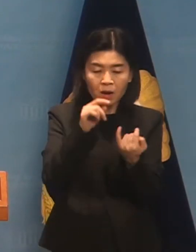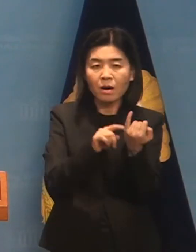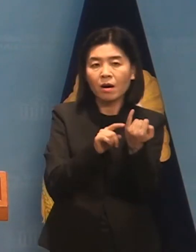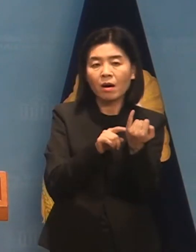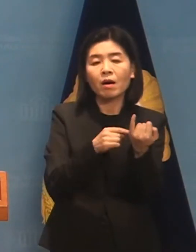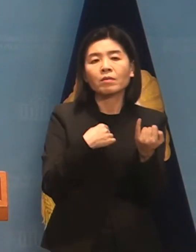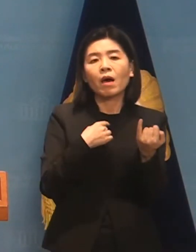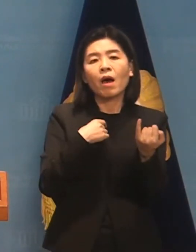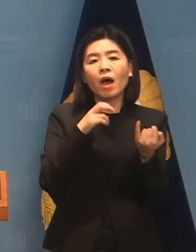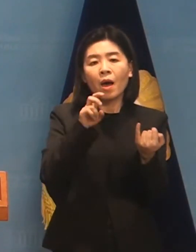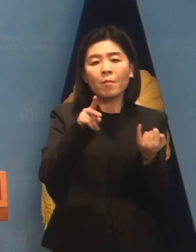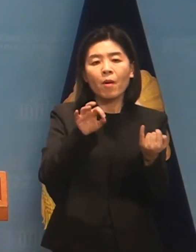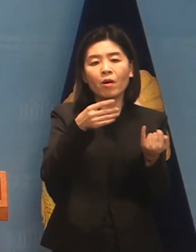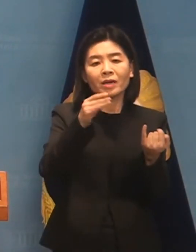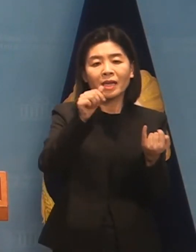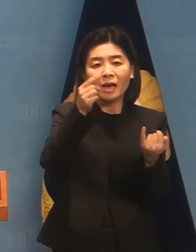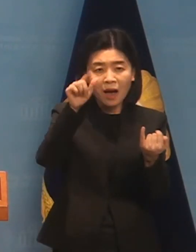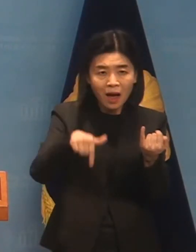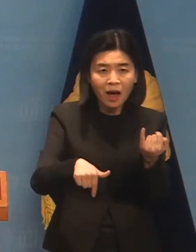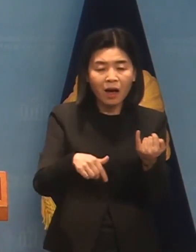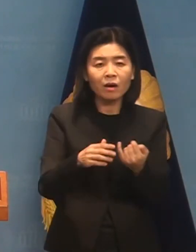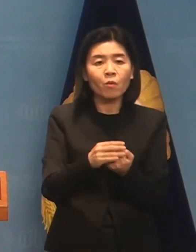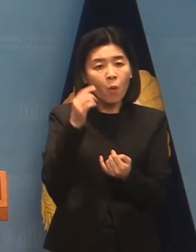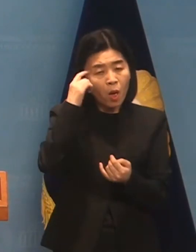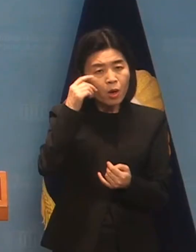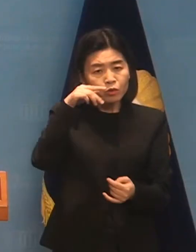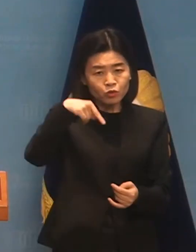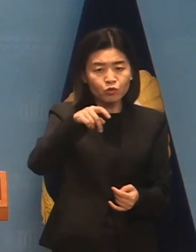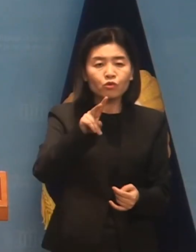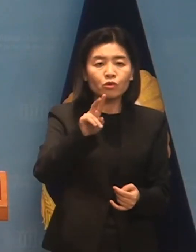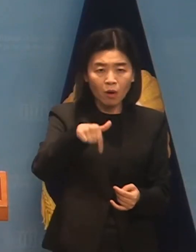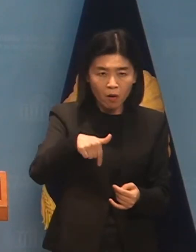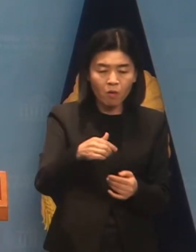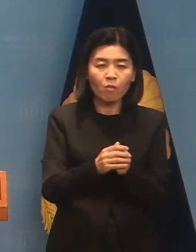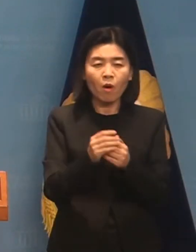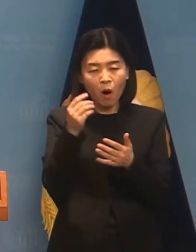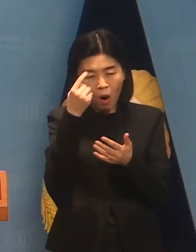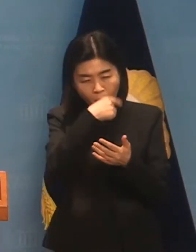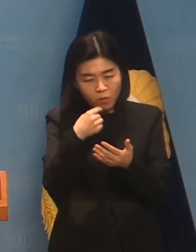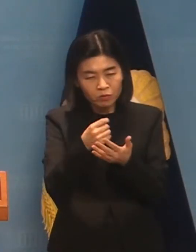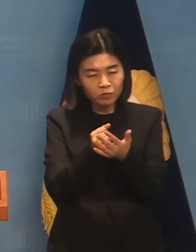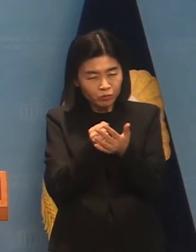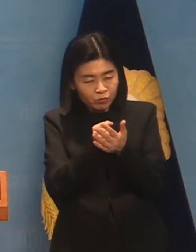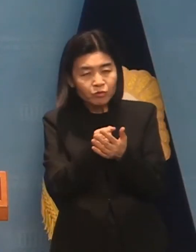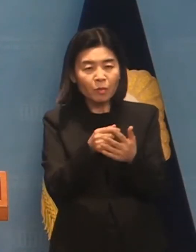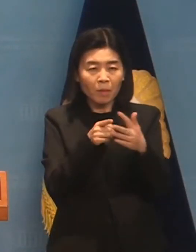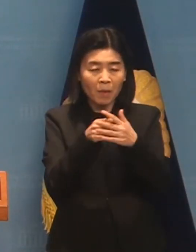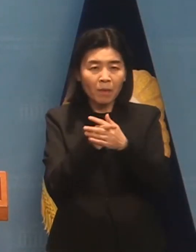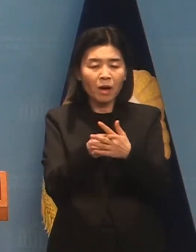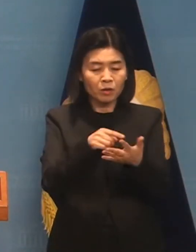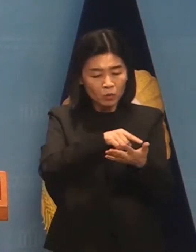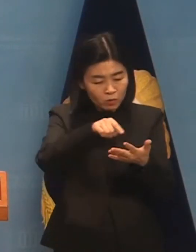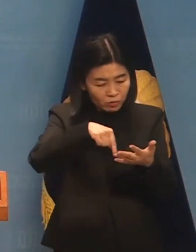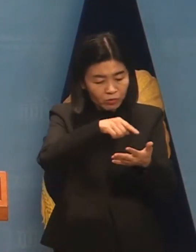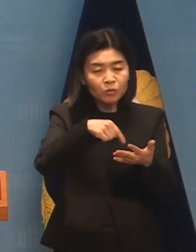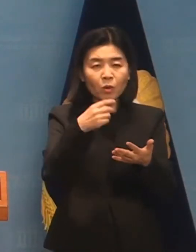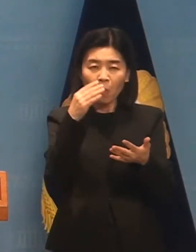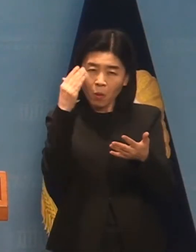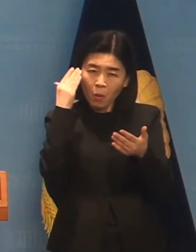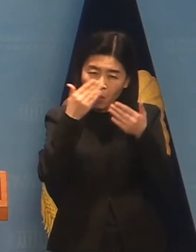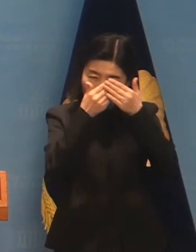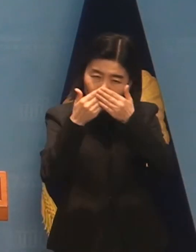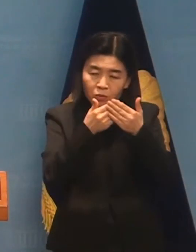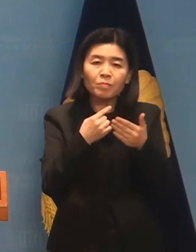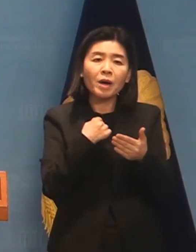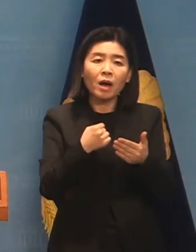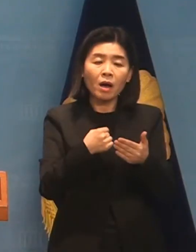왜 명리학을 했냐, 주역도 공부했어요. 관상 공부도 했습니다. 손금 공부도 했어요. 내가 했어요. 직접 왜?